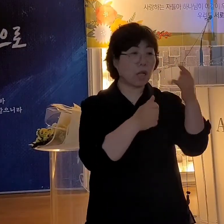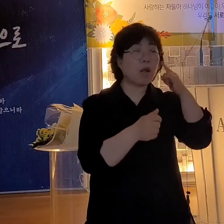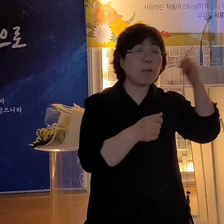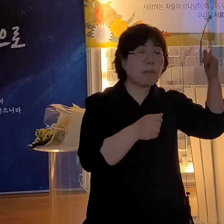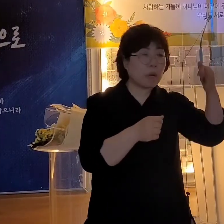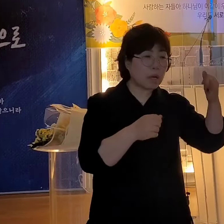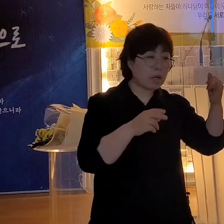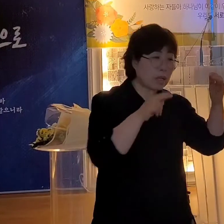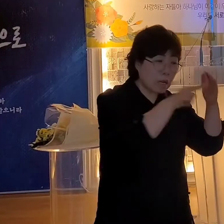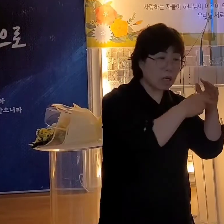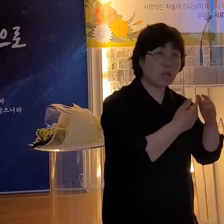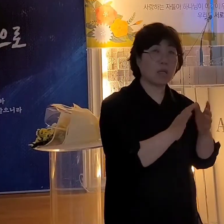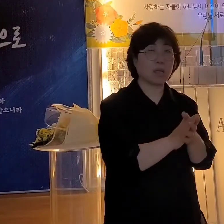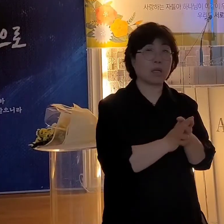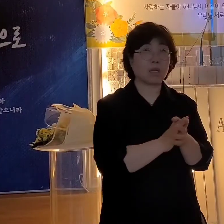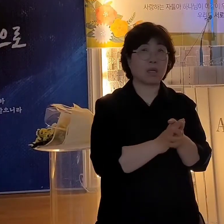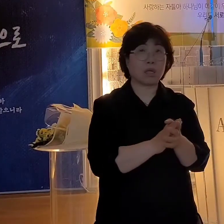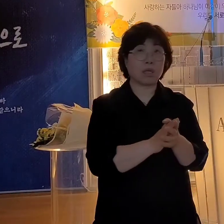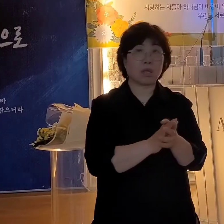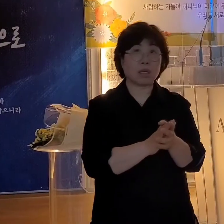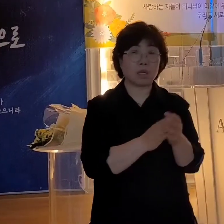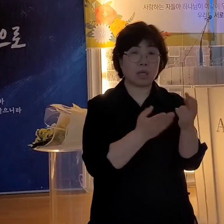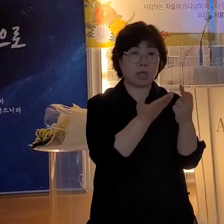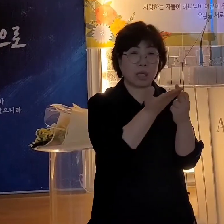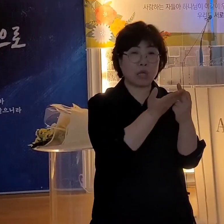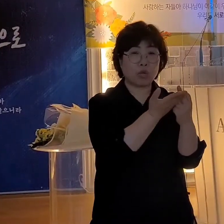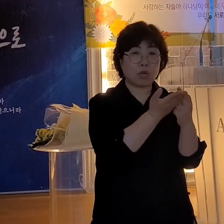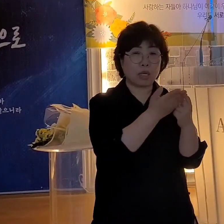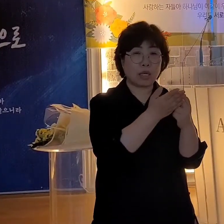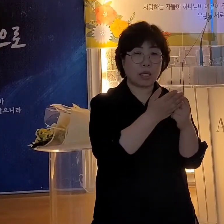귀여워. 제주도까지 와서 짬뽕이야.